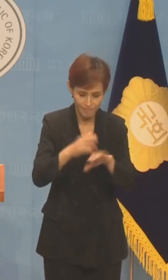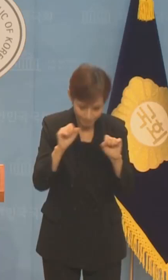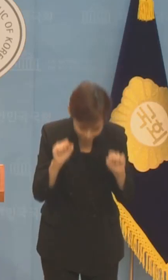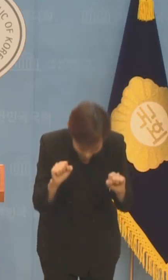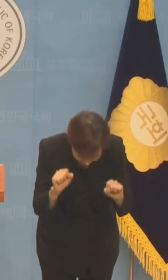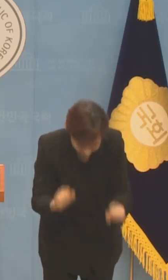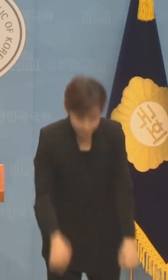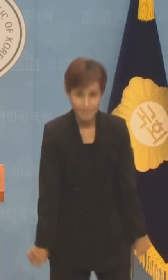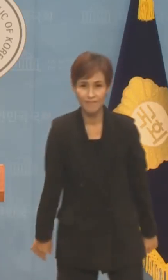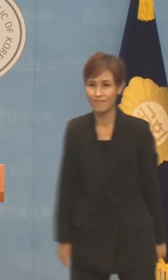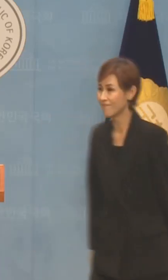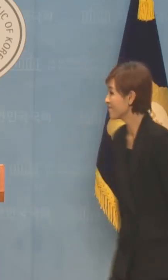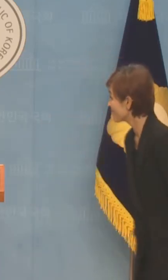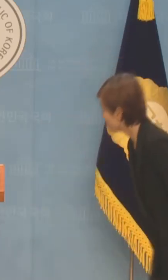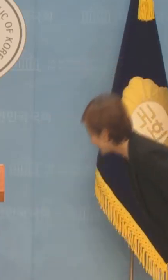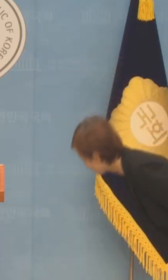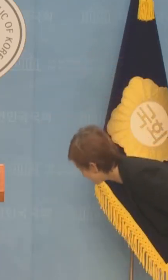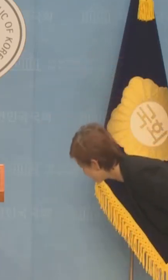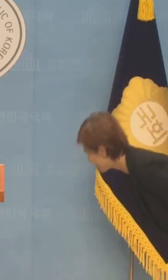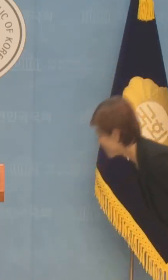감사합니다.